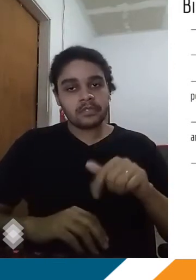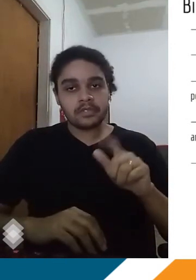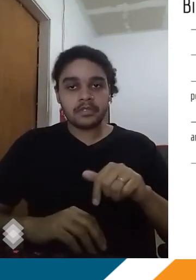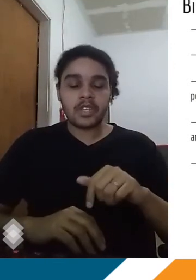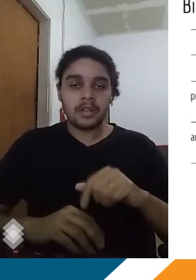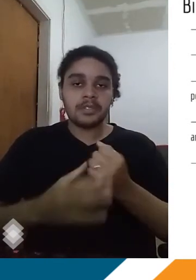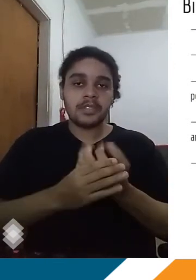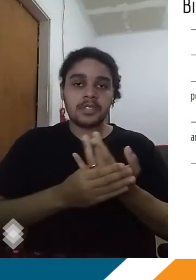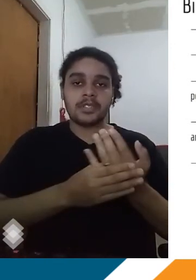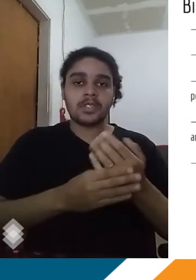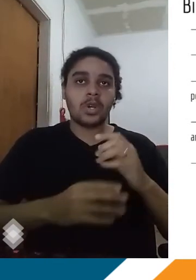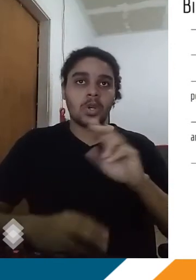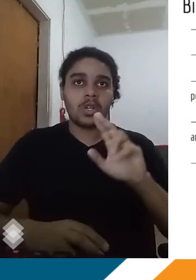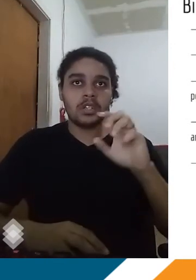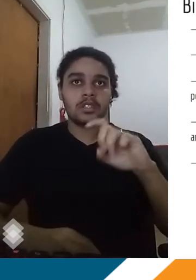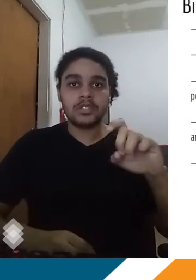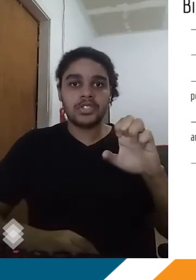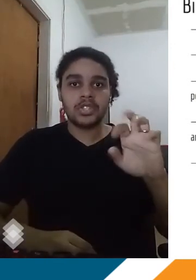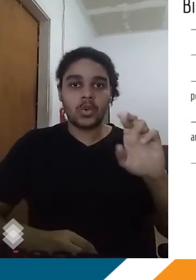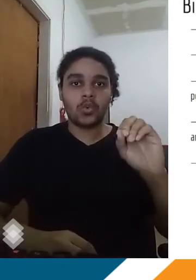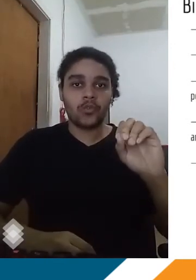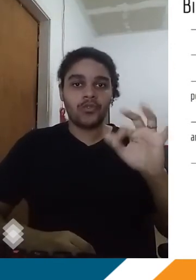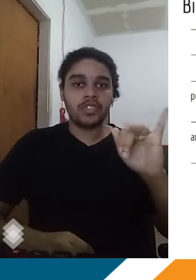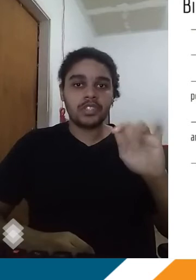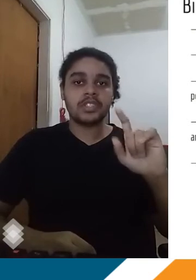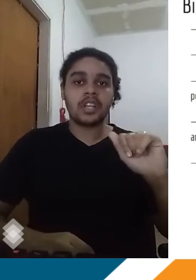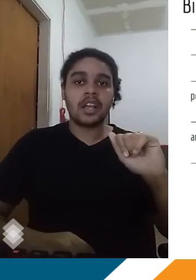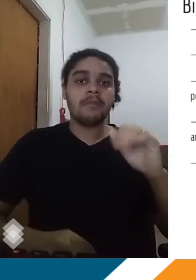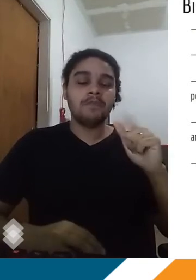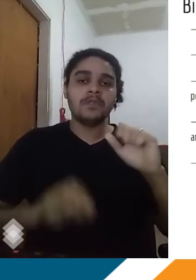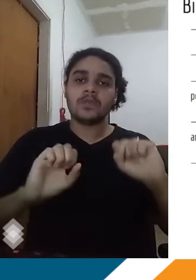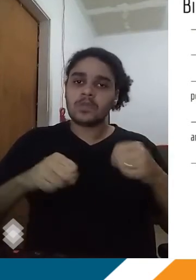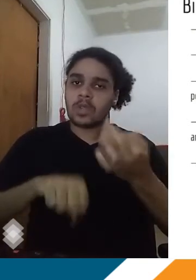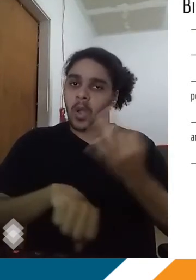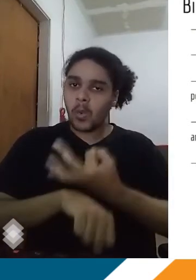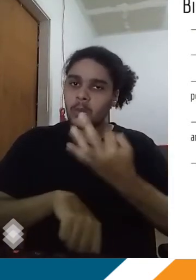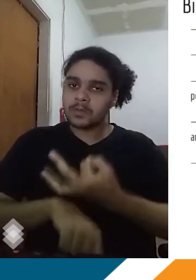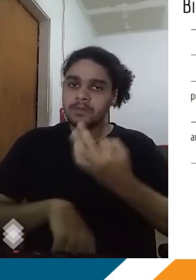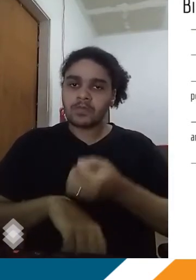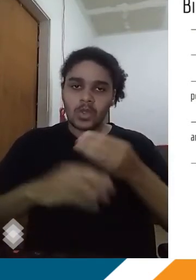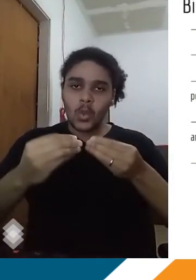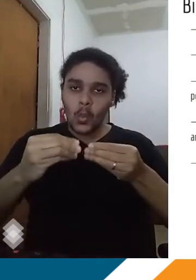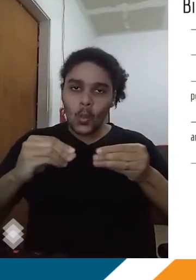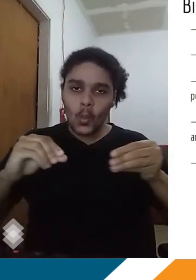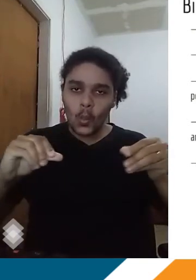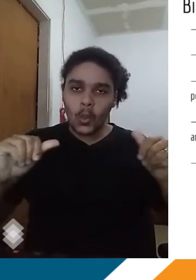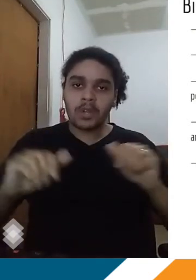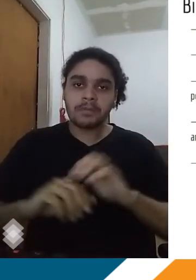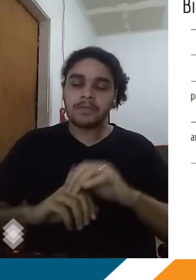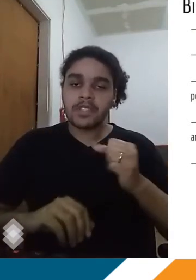vegetação considerada xerofítica, porque ela é resistente à seca, portanto, é uma vegetação que tem uma